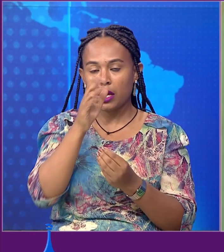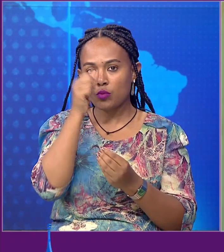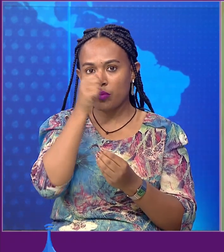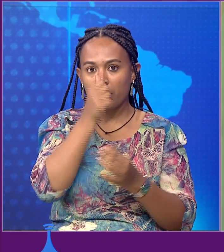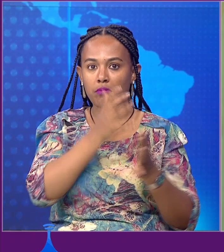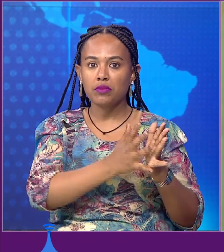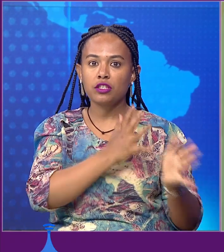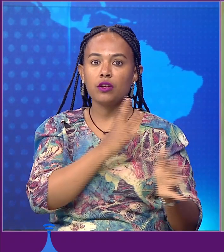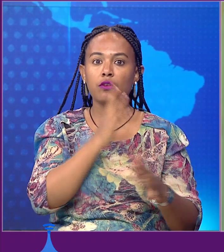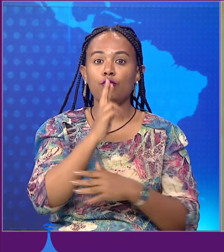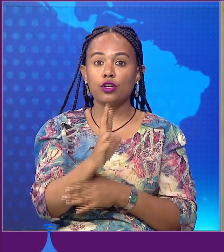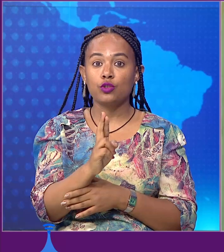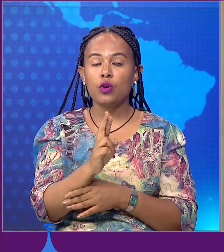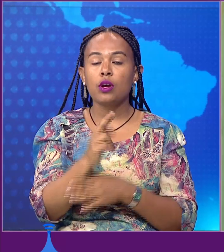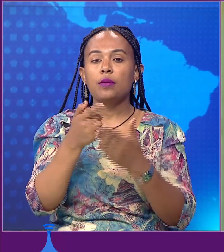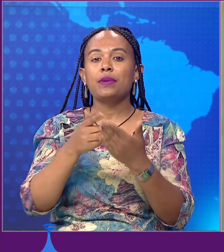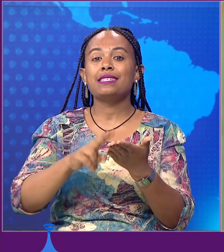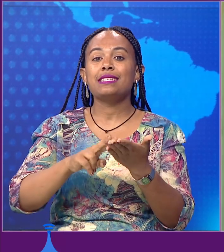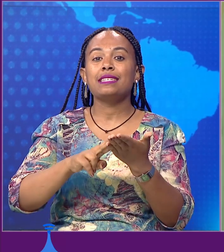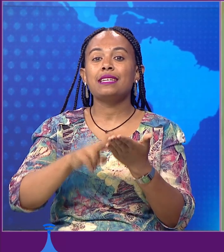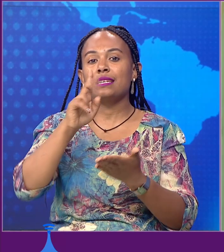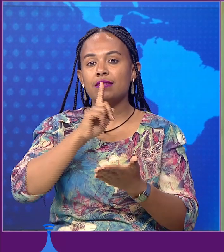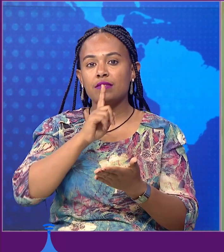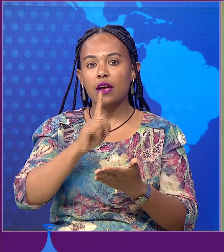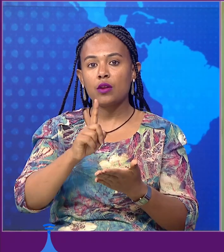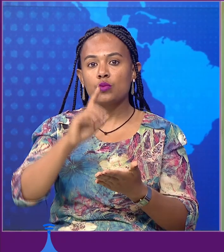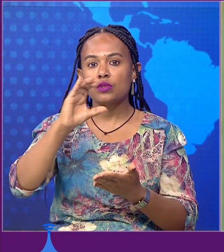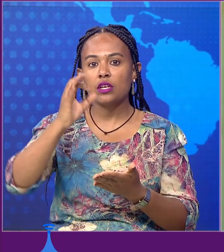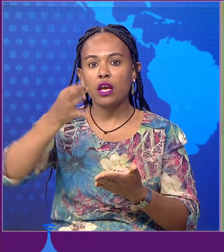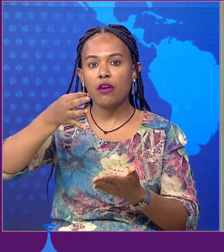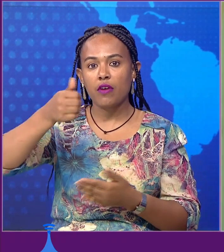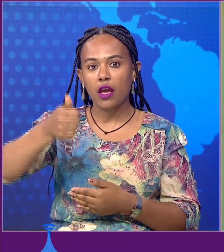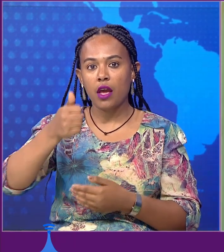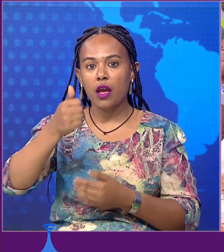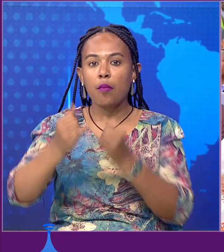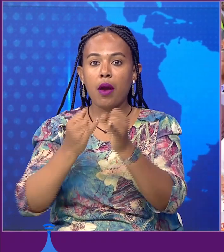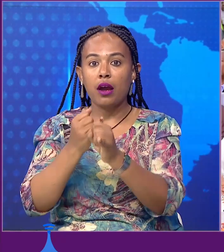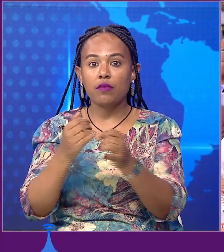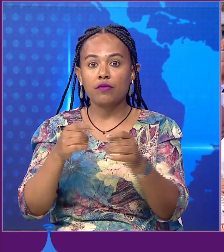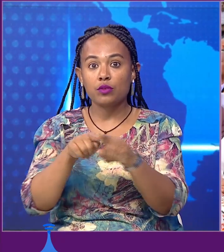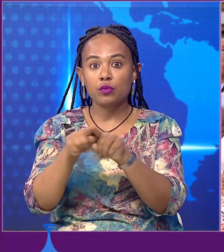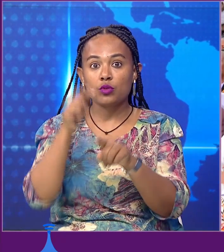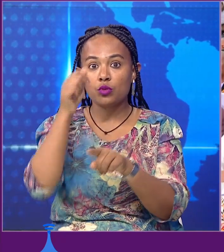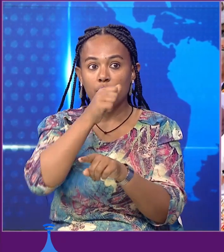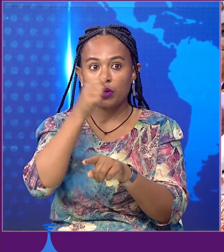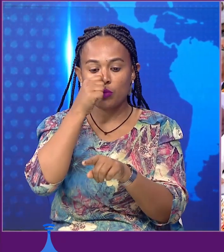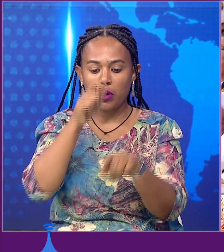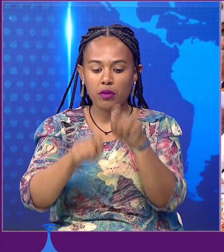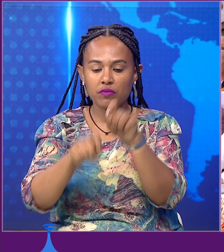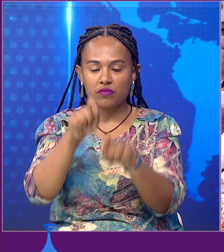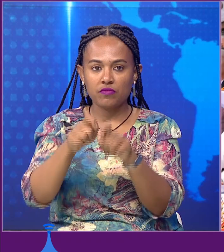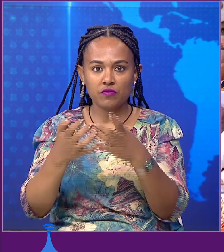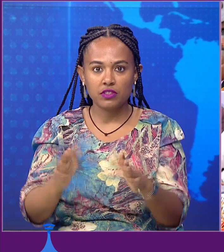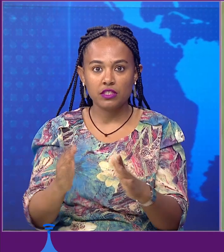ናቸው። በአጠቃላይ በዚህ የተነሳ ነው ሲኤፍኤ የማዕቀፍ ስምምነቱን በኢትዮጵያ ፌዴራልነት የፈረሙት። እስካሁን